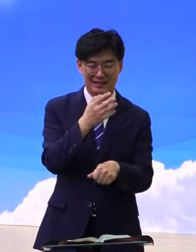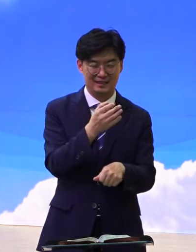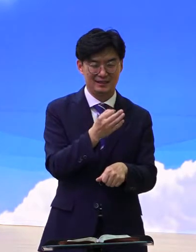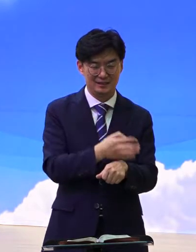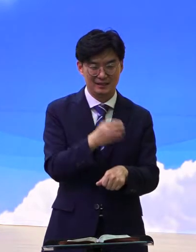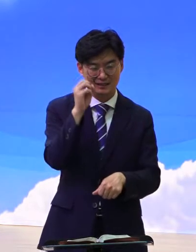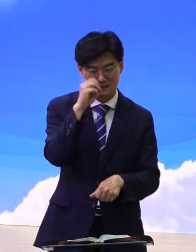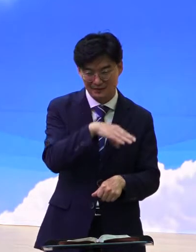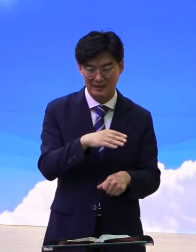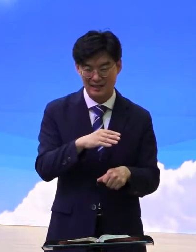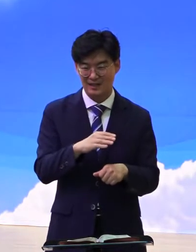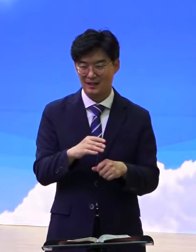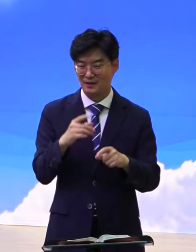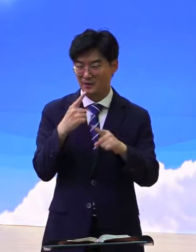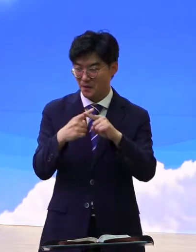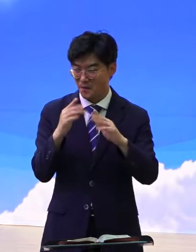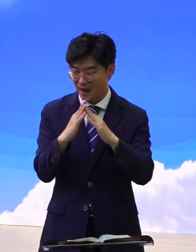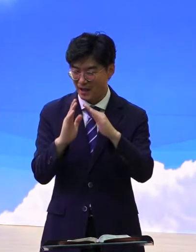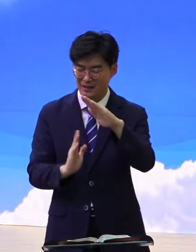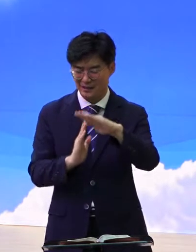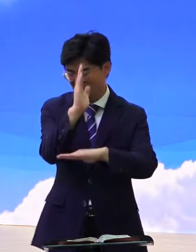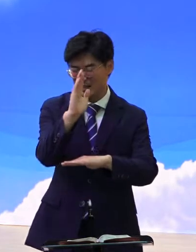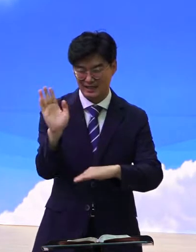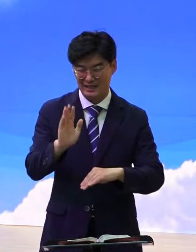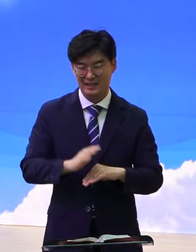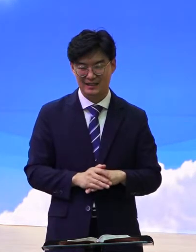신앙생활도 지나치지 않게 적당히,